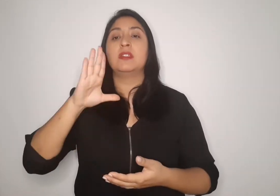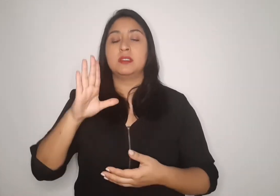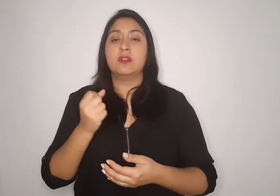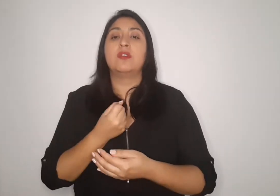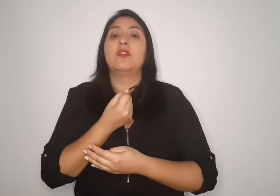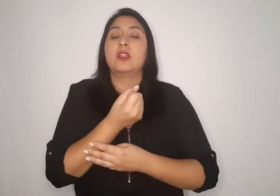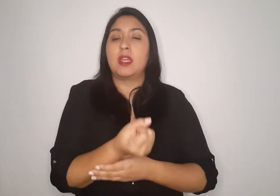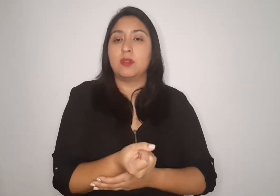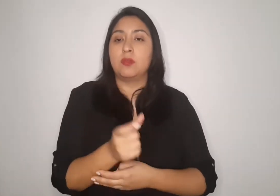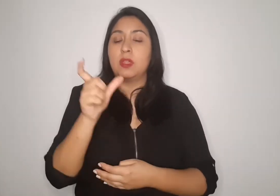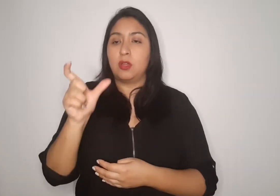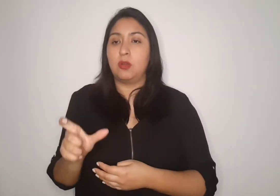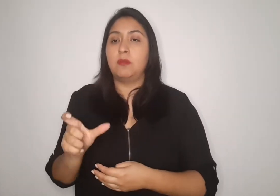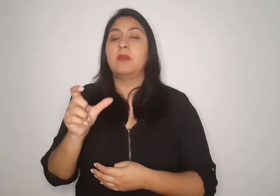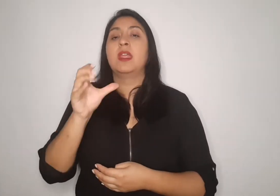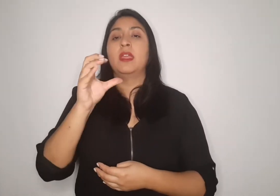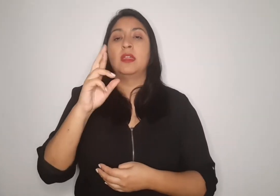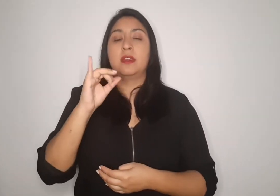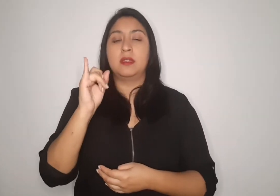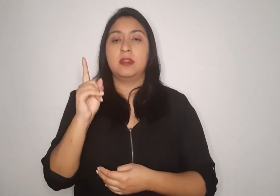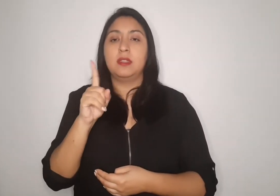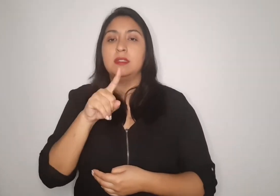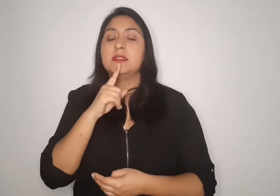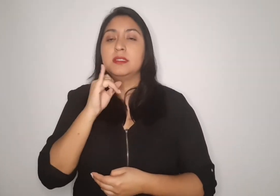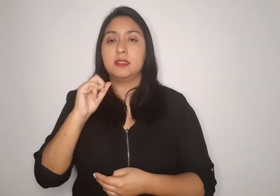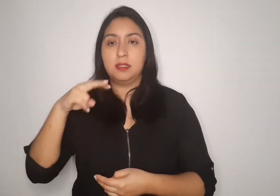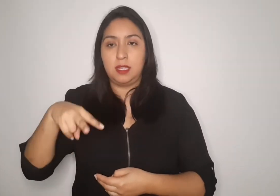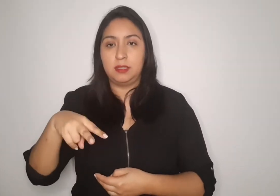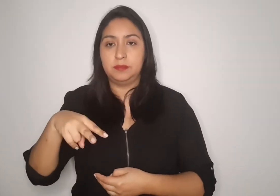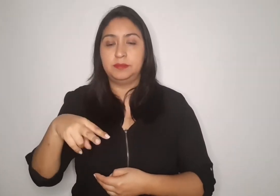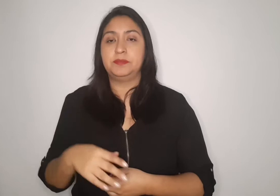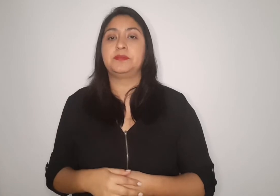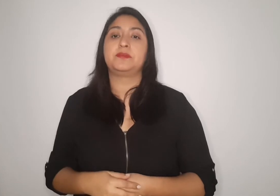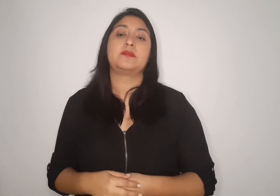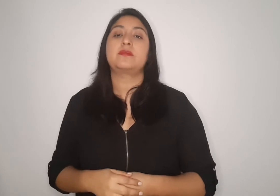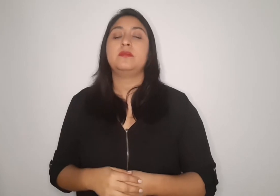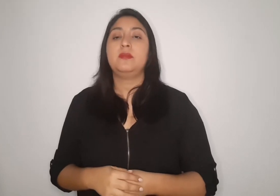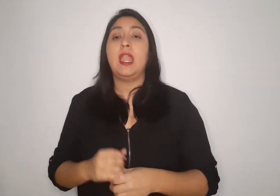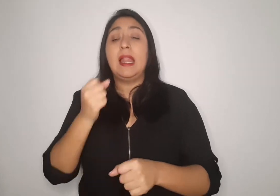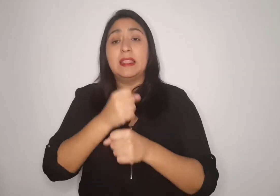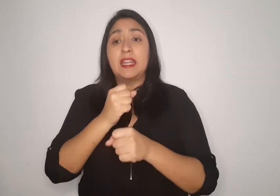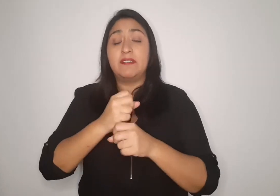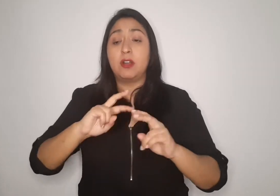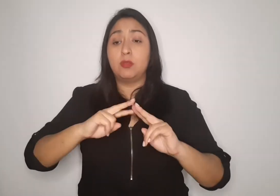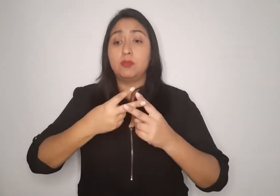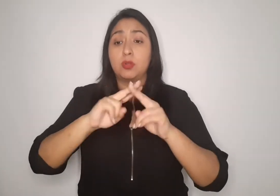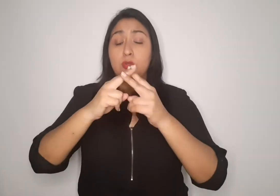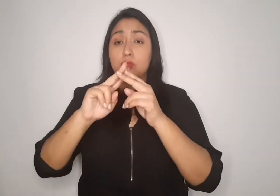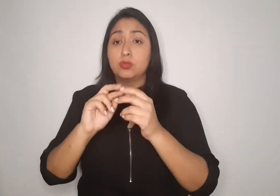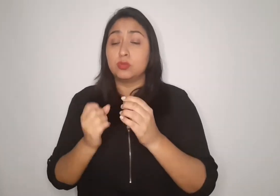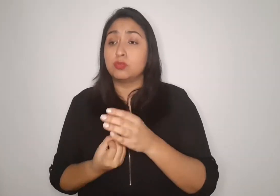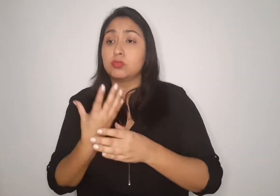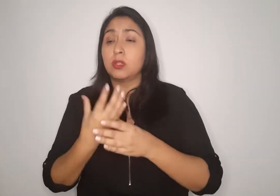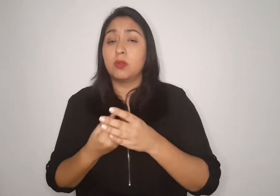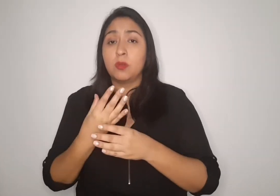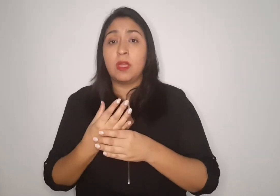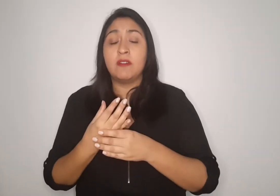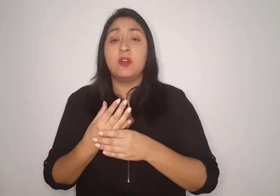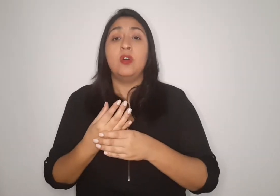La peculiaridad de esta remodelación estuvo sobre todo dada por la conexión directa entre ambos museos, que de entonces